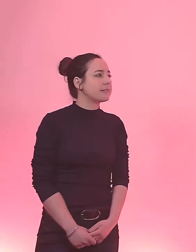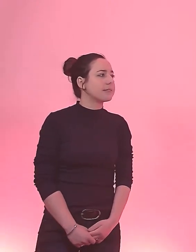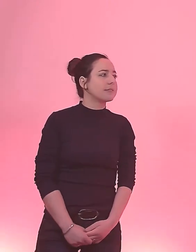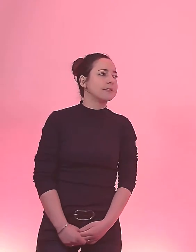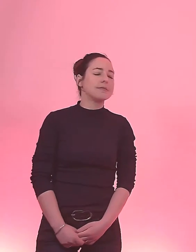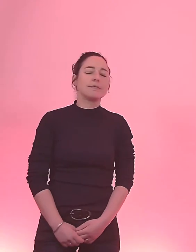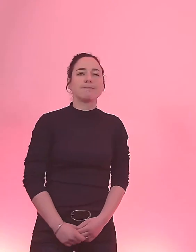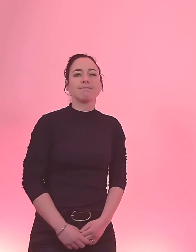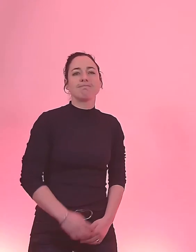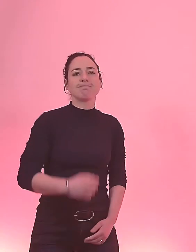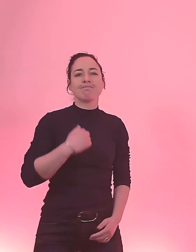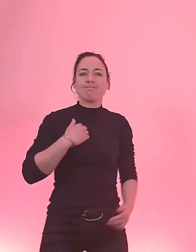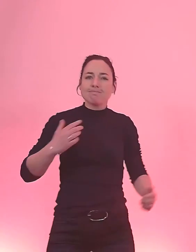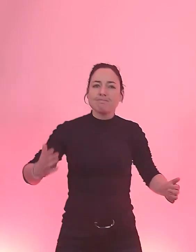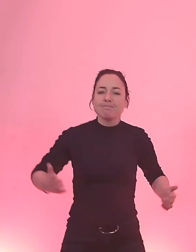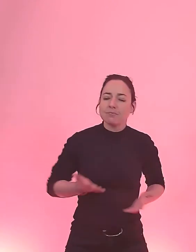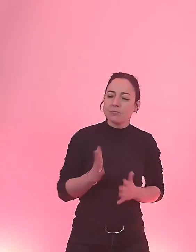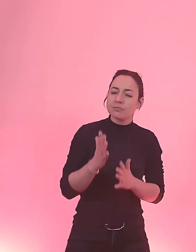hi